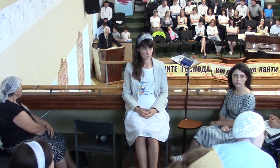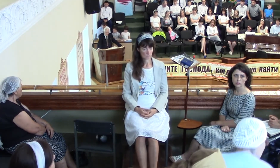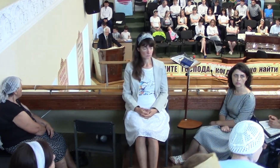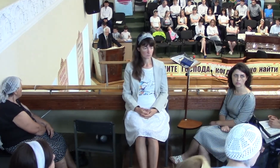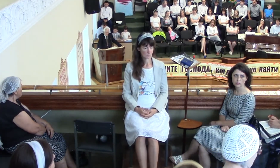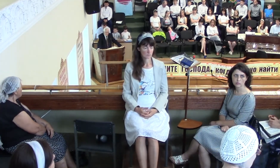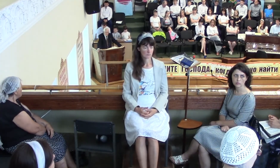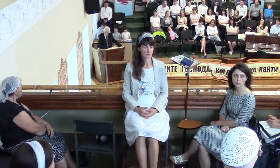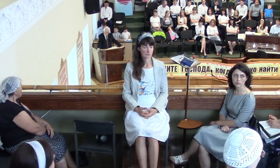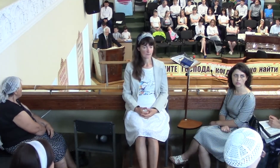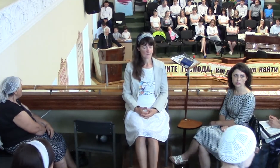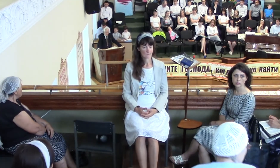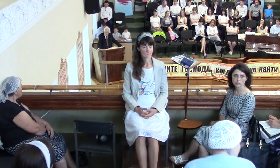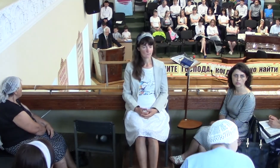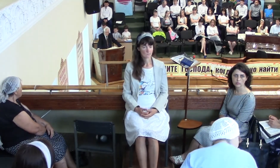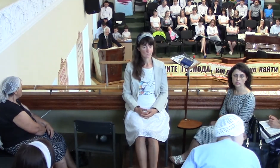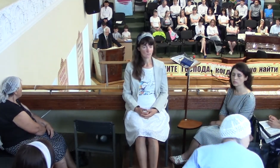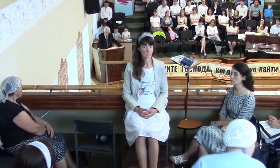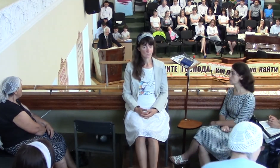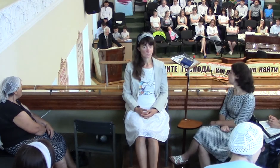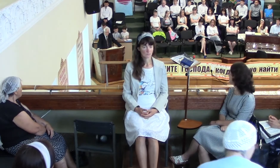Плюс вчера их церковь порвали.